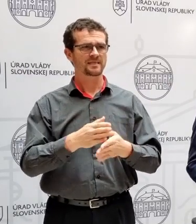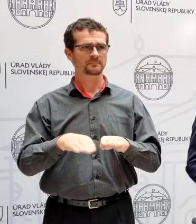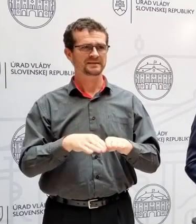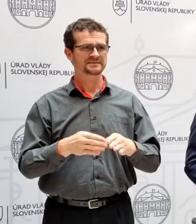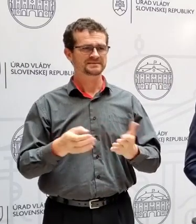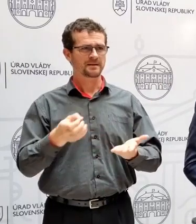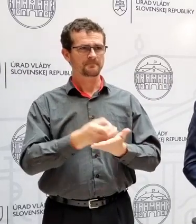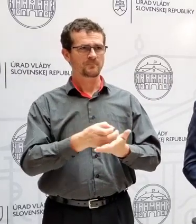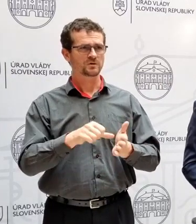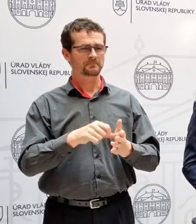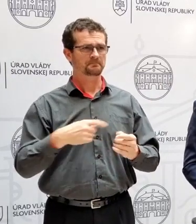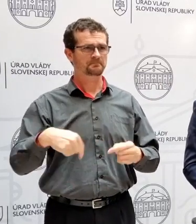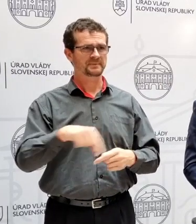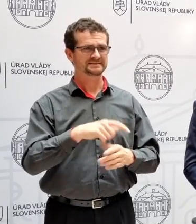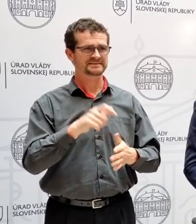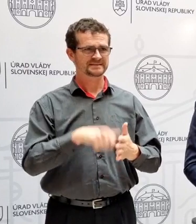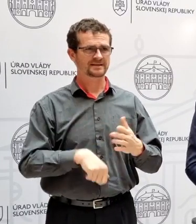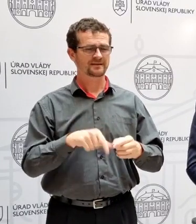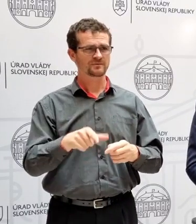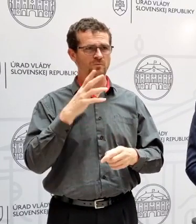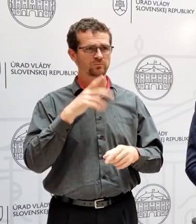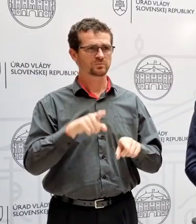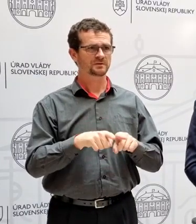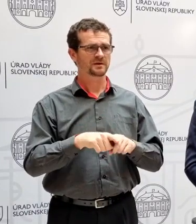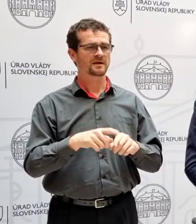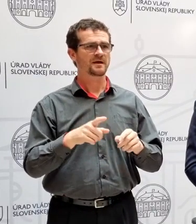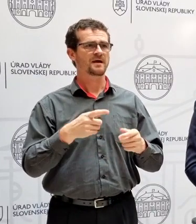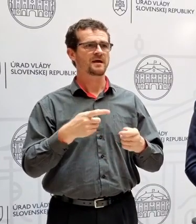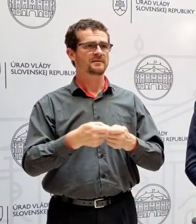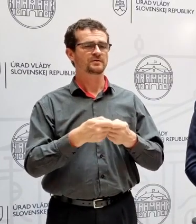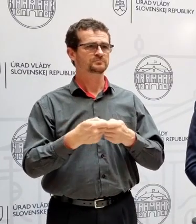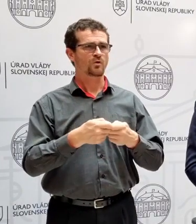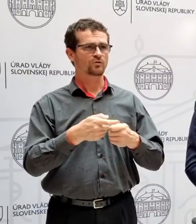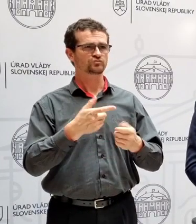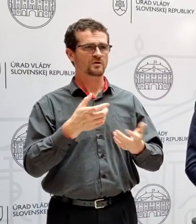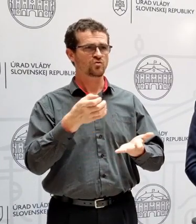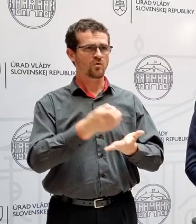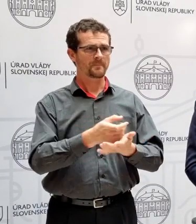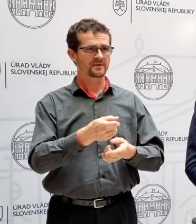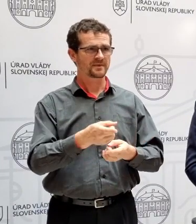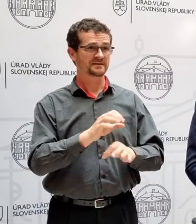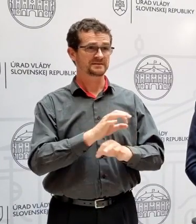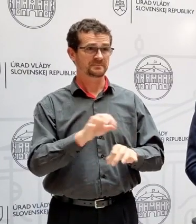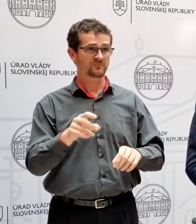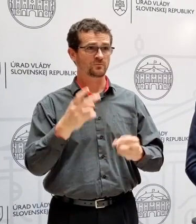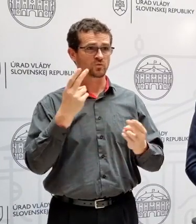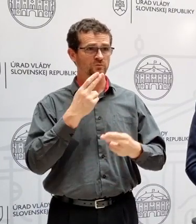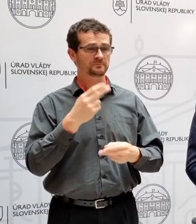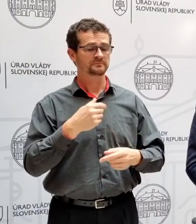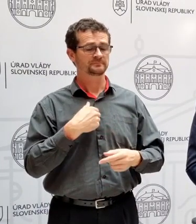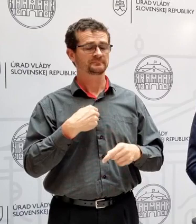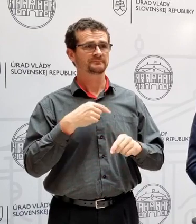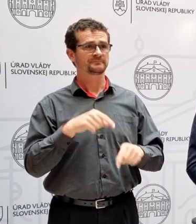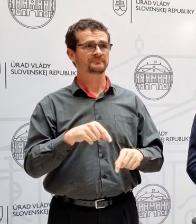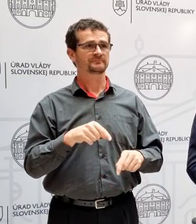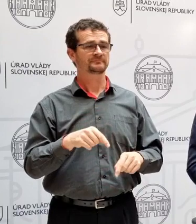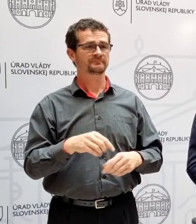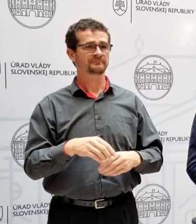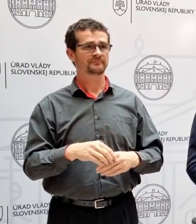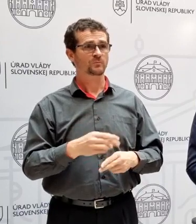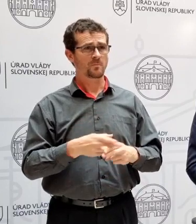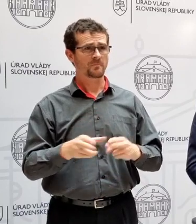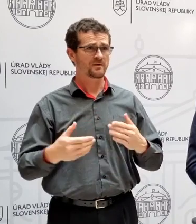posty medzi jednotlivé strany a že to bude nejaká konsenzuálna spoločná nominácia. Správne teda tomu rozumieme, ideme takto to bude v tomto... nejaký